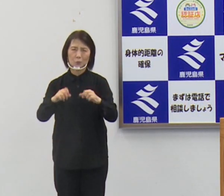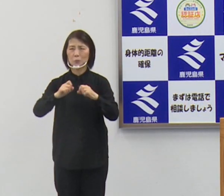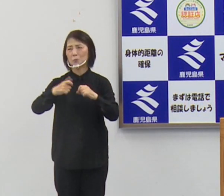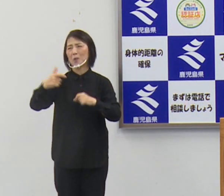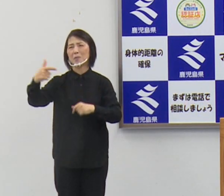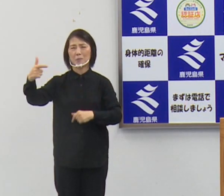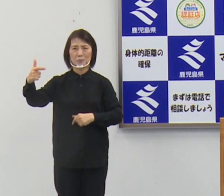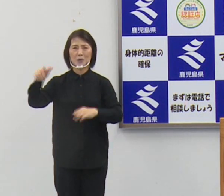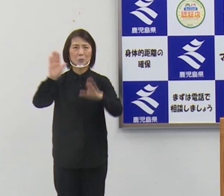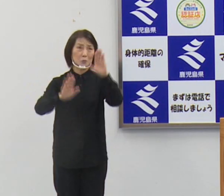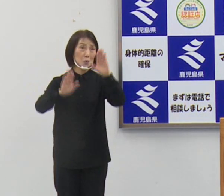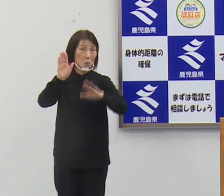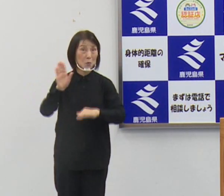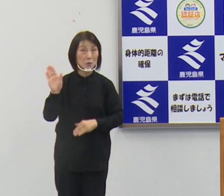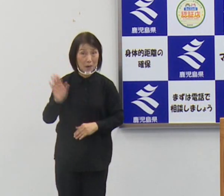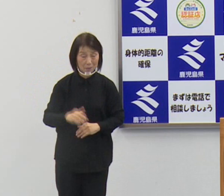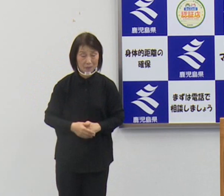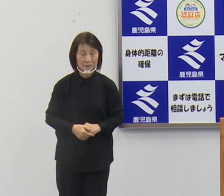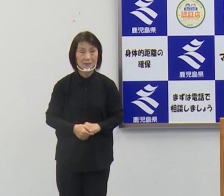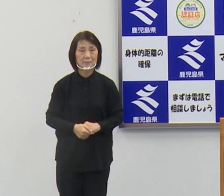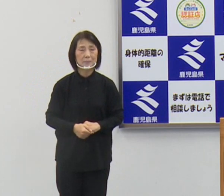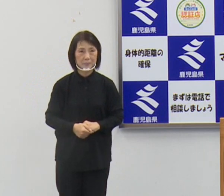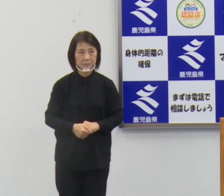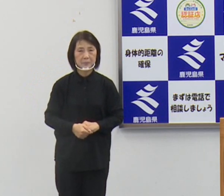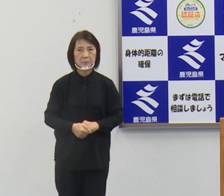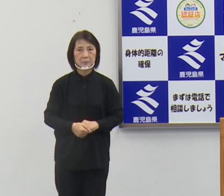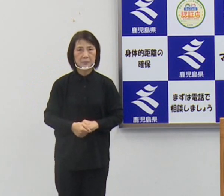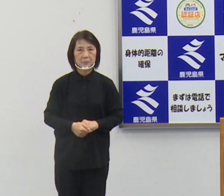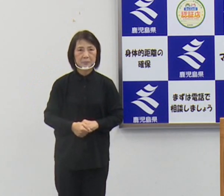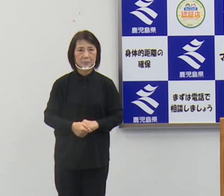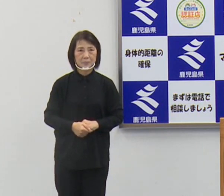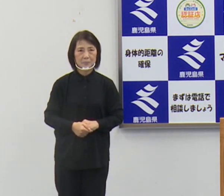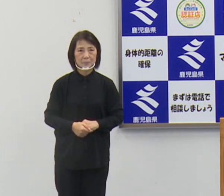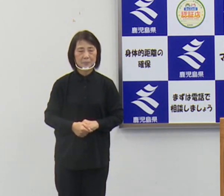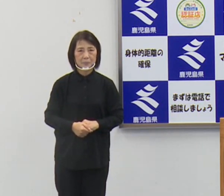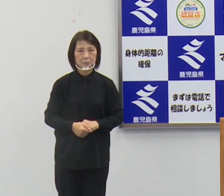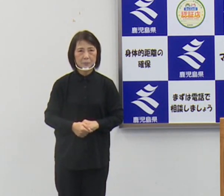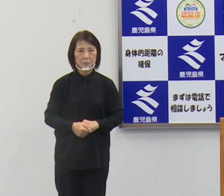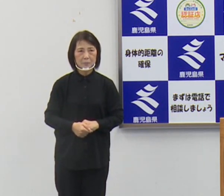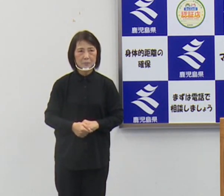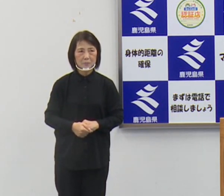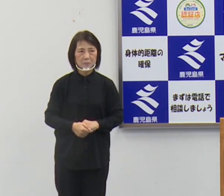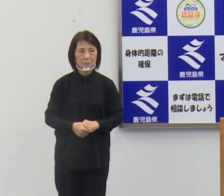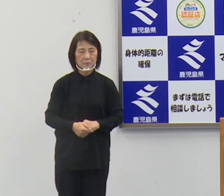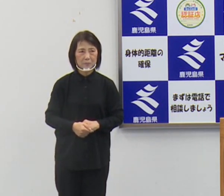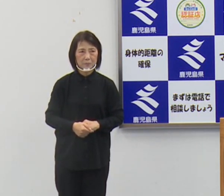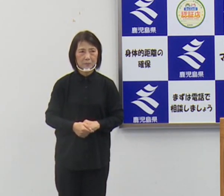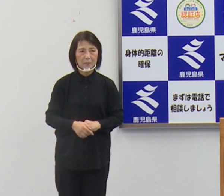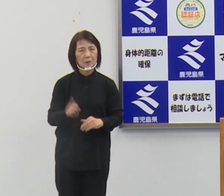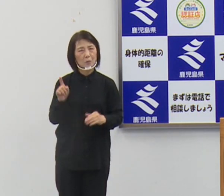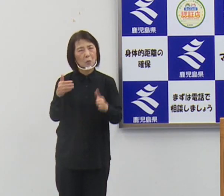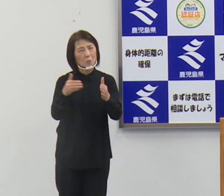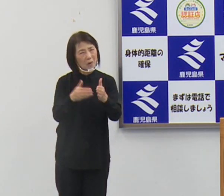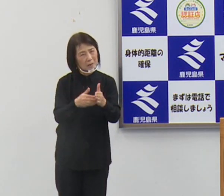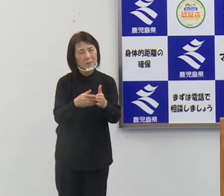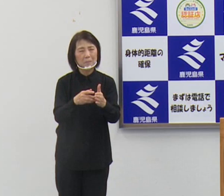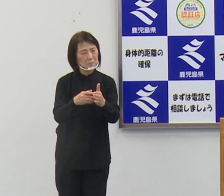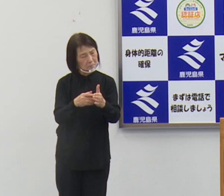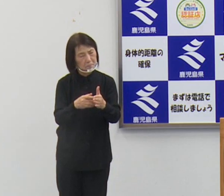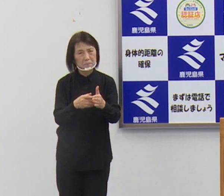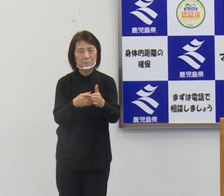ているという状況もありますので、なかなかそこがどこまで下がるかというところはですね、非